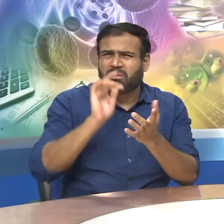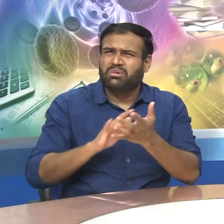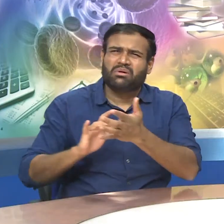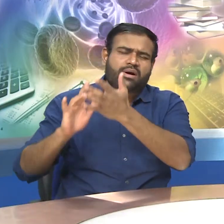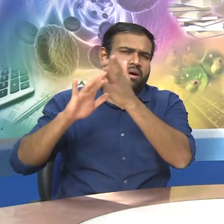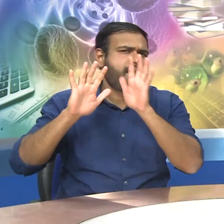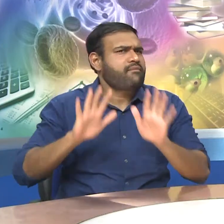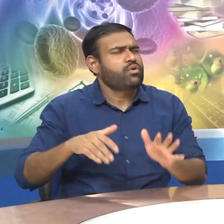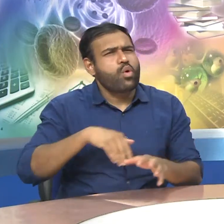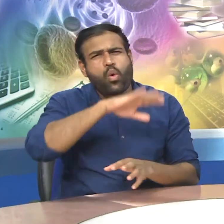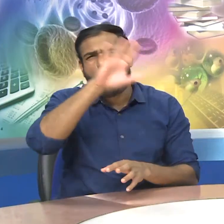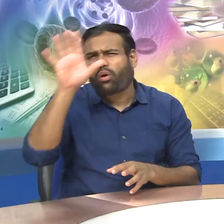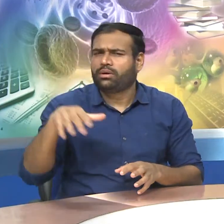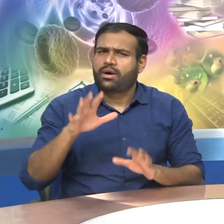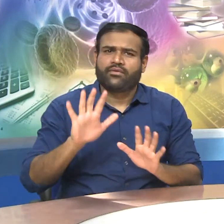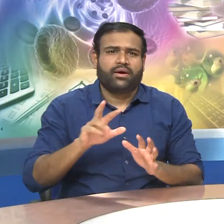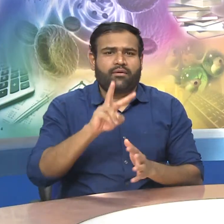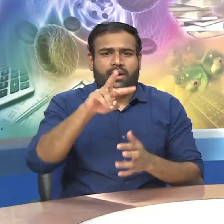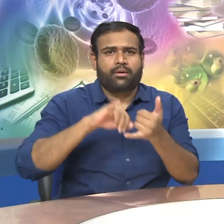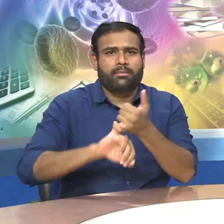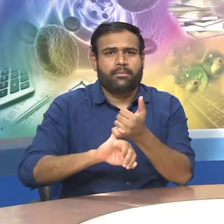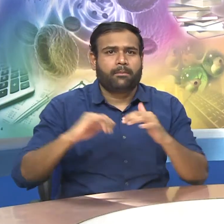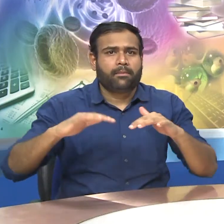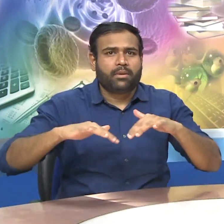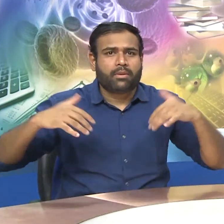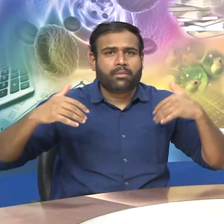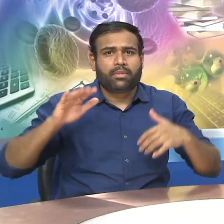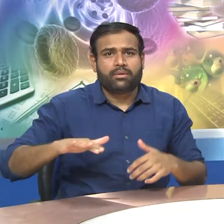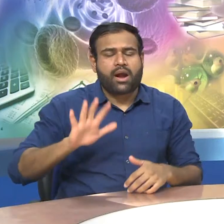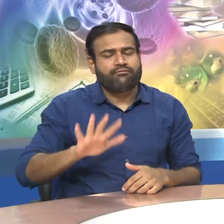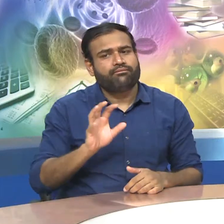हर स्टेट में एक लेजिस्लेटिव असेंबली होती है